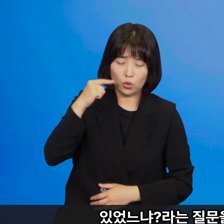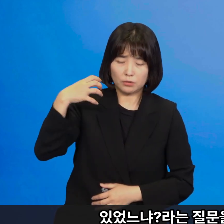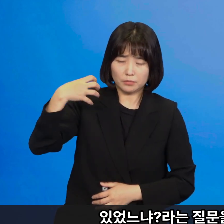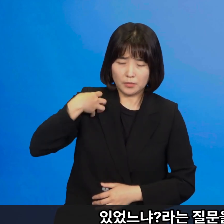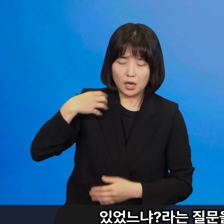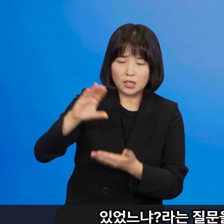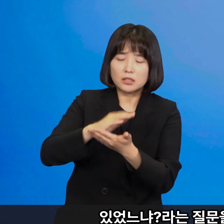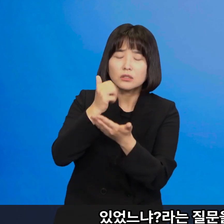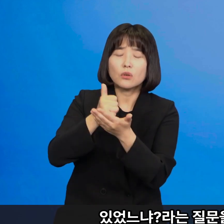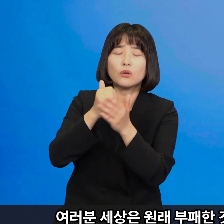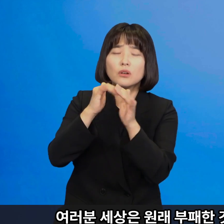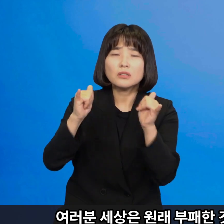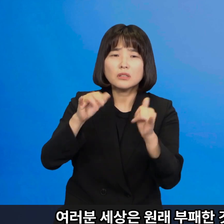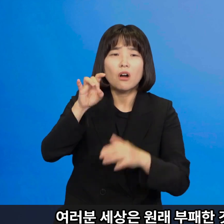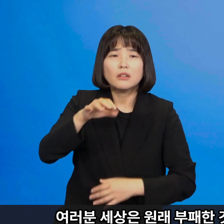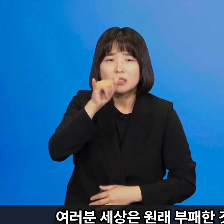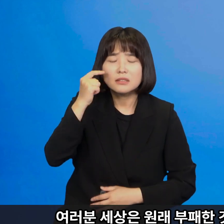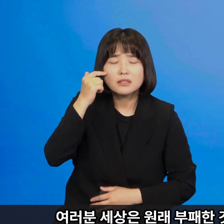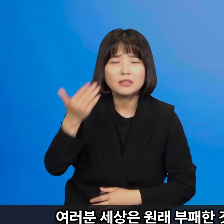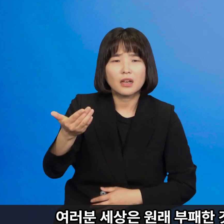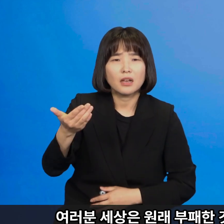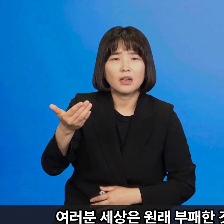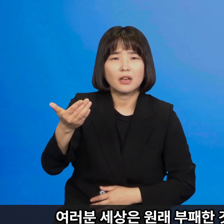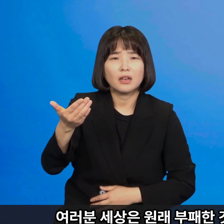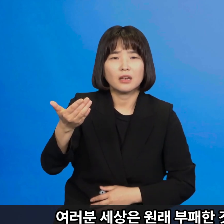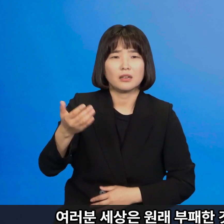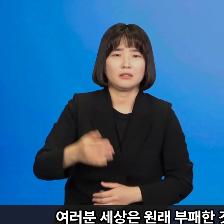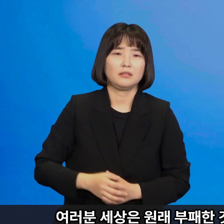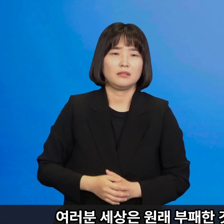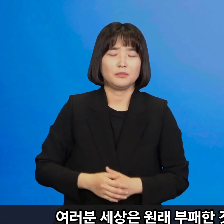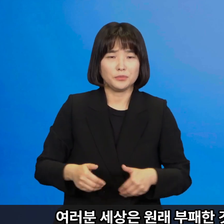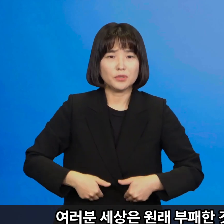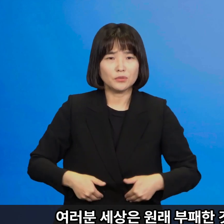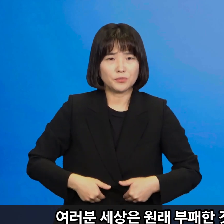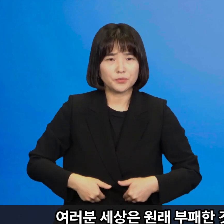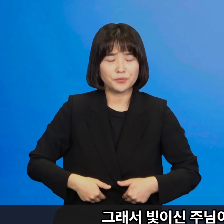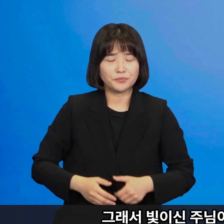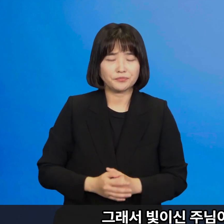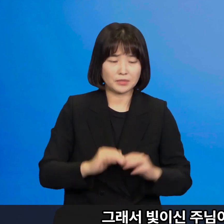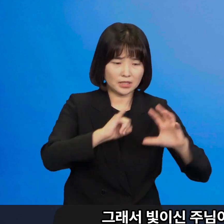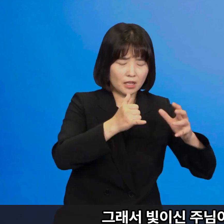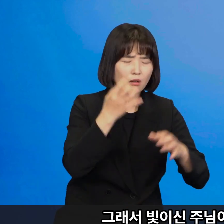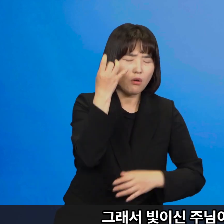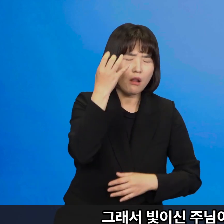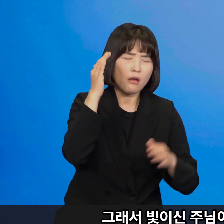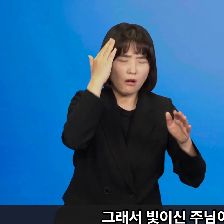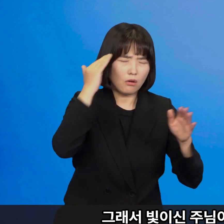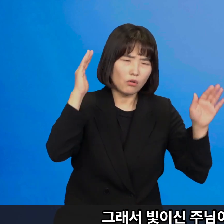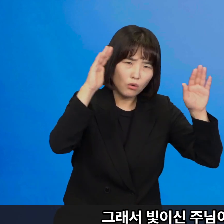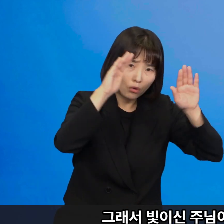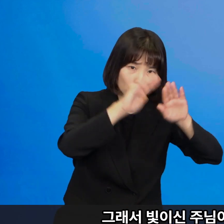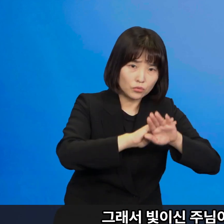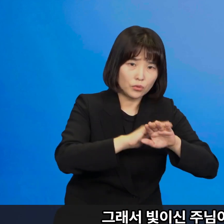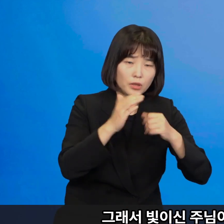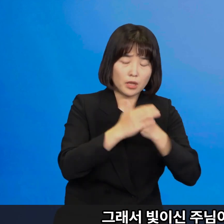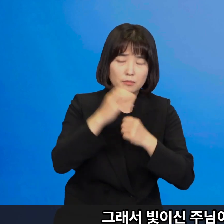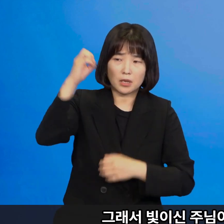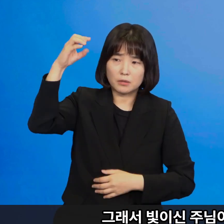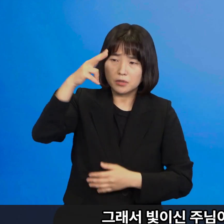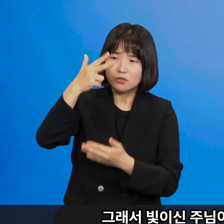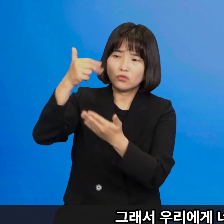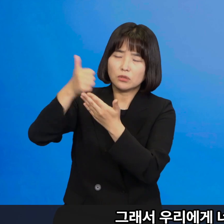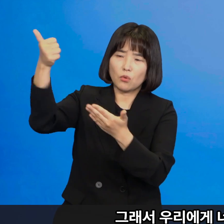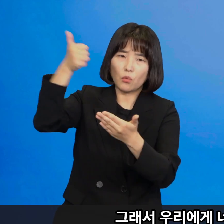던져야 된다는 거예요. 여러분, 세상은 원래 부패한 것입니다. 세상은 원래 어두워요. 그래서 빛이신 주님이 오셔야만 했던